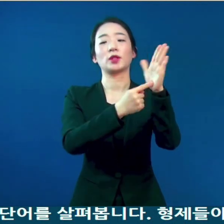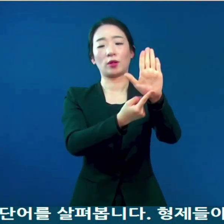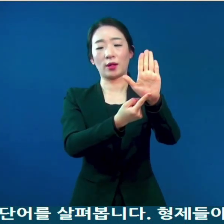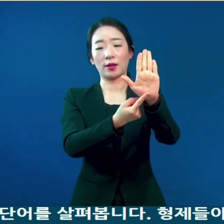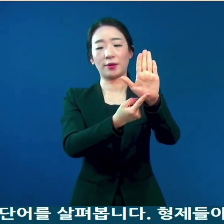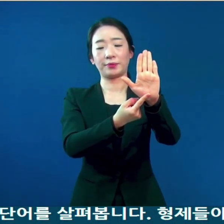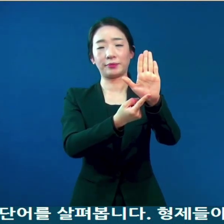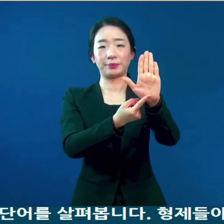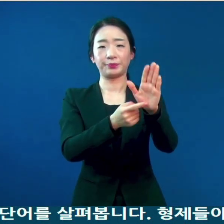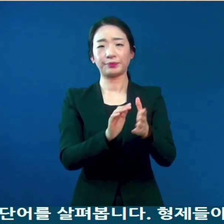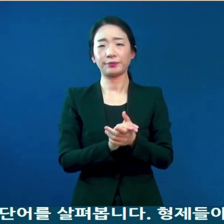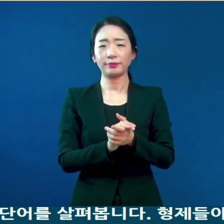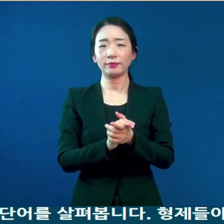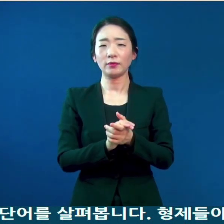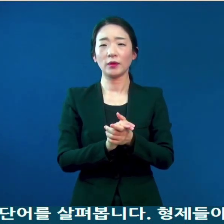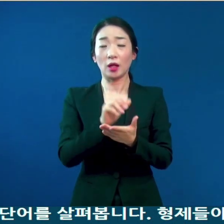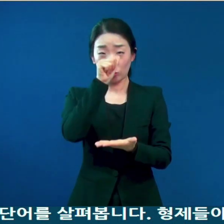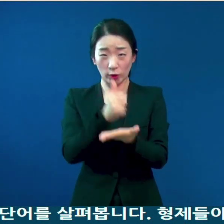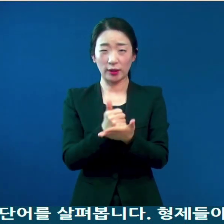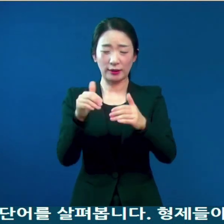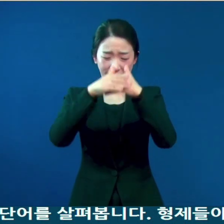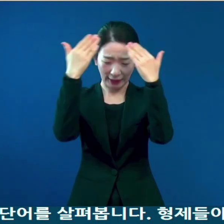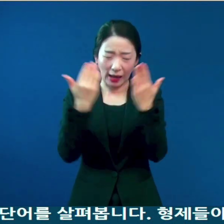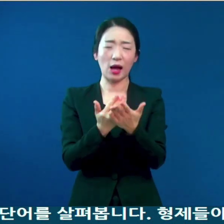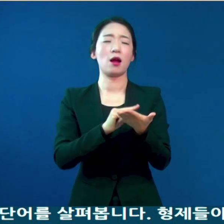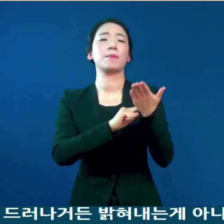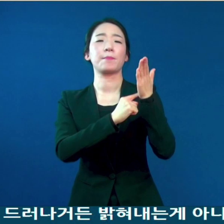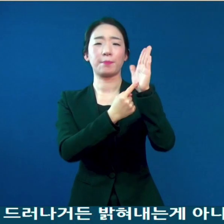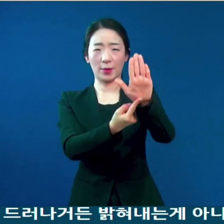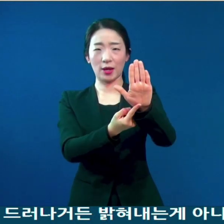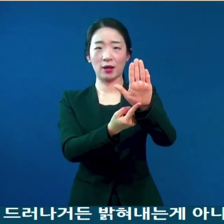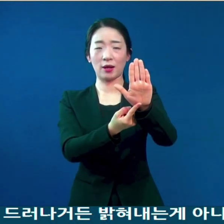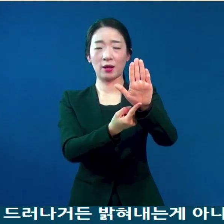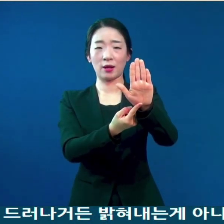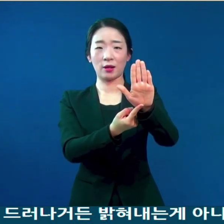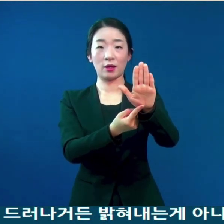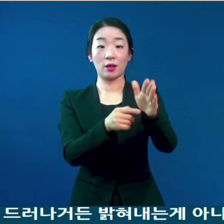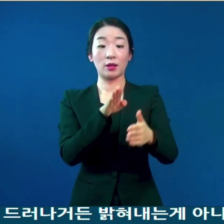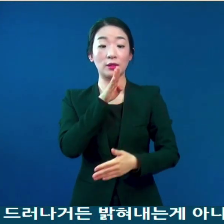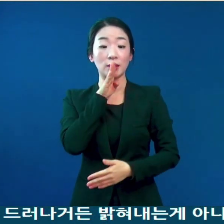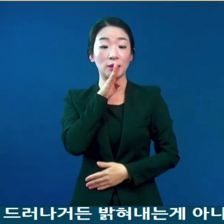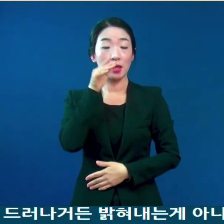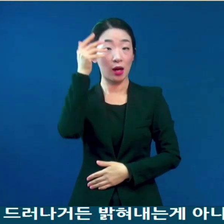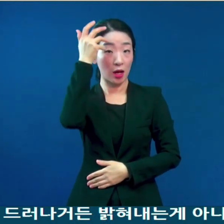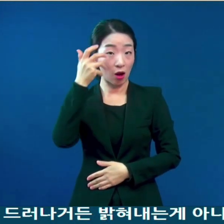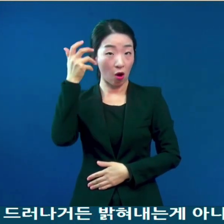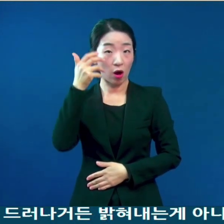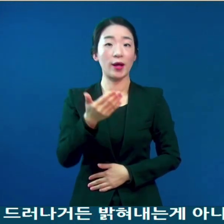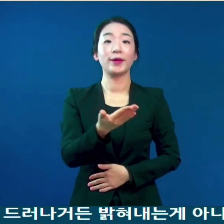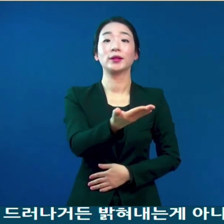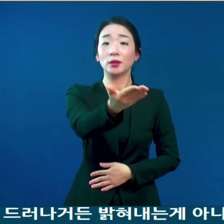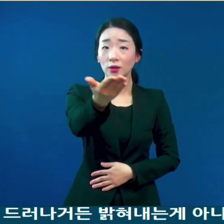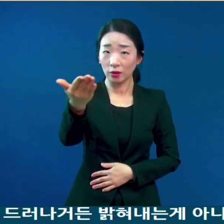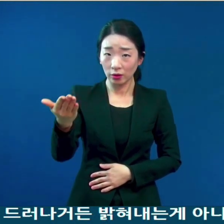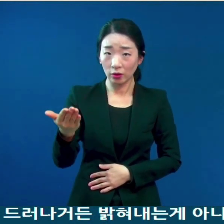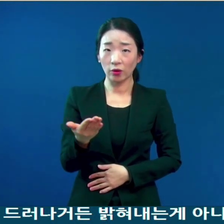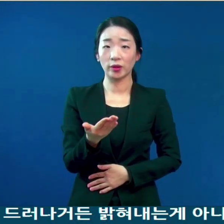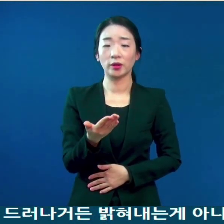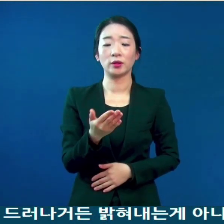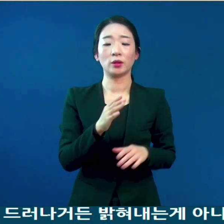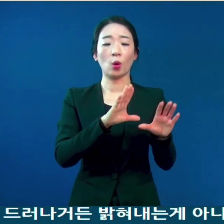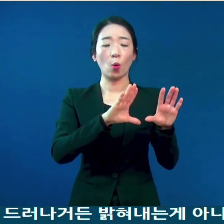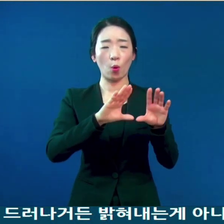때가 되면 다 나타나게 된다라고 얘기하는 것이죠. 신령한 너희는 그 다음